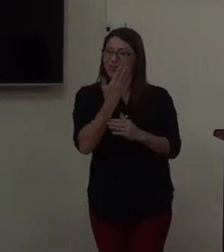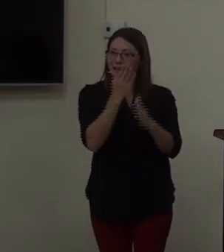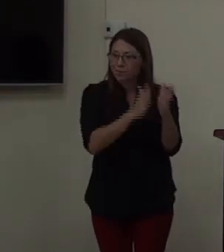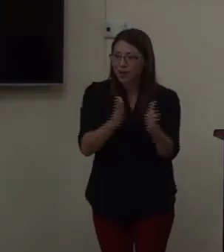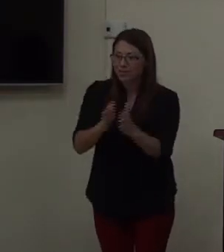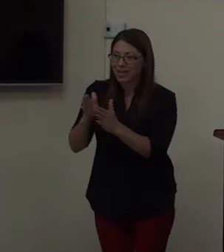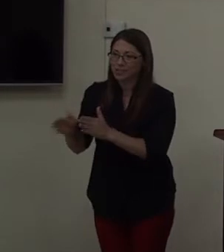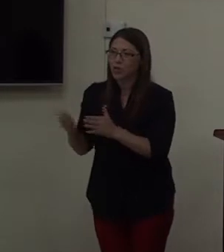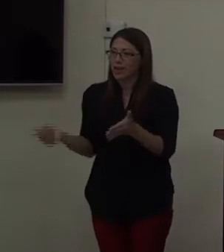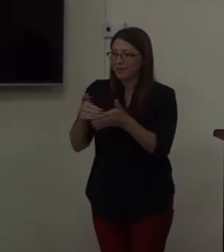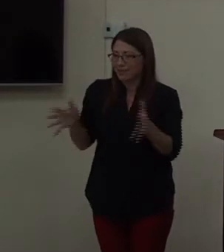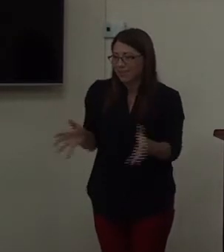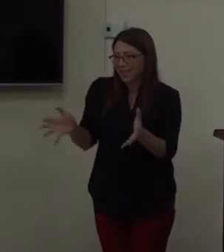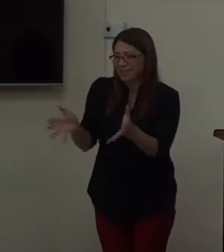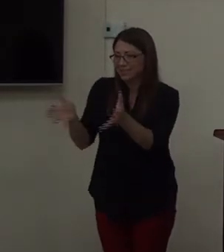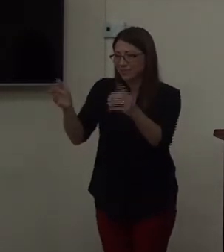y la revitalización.